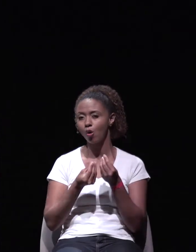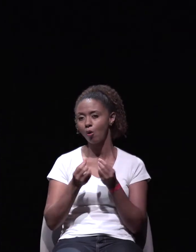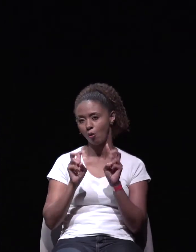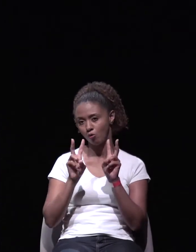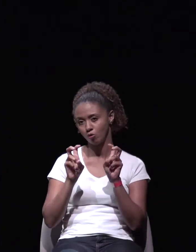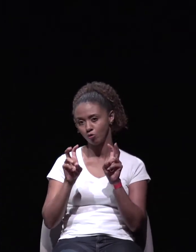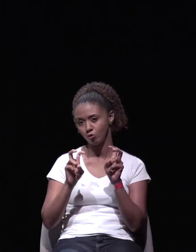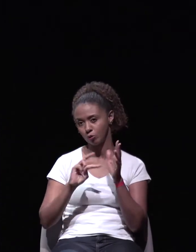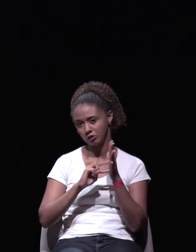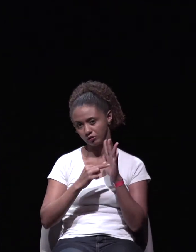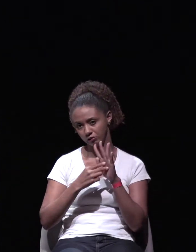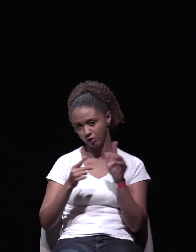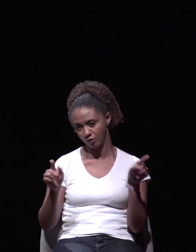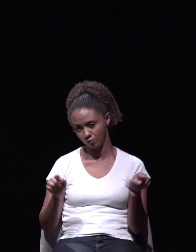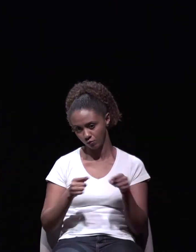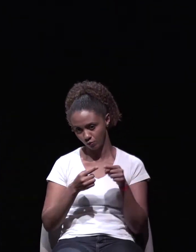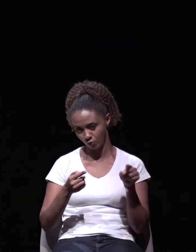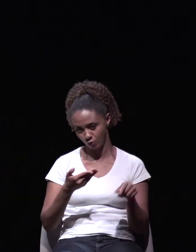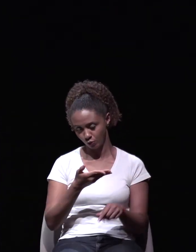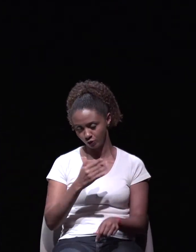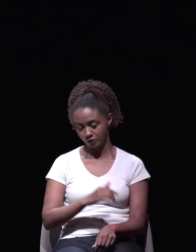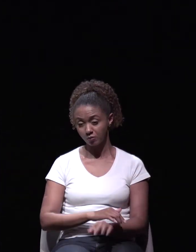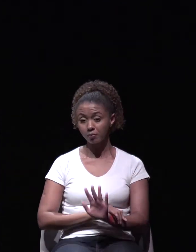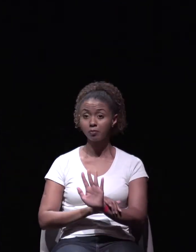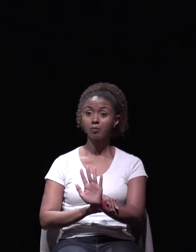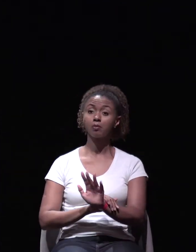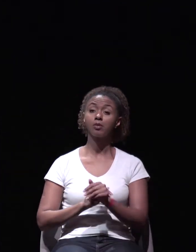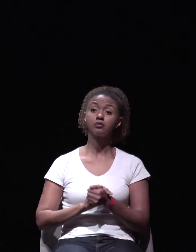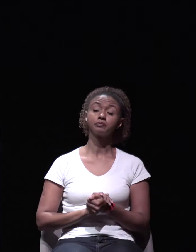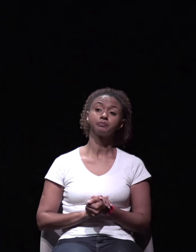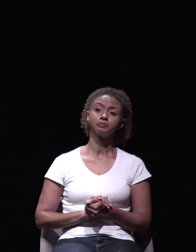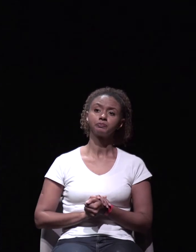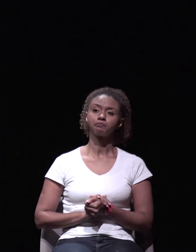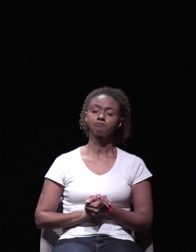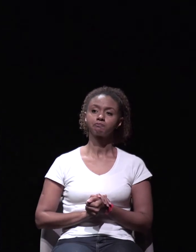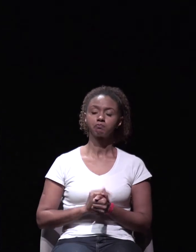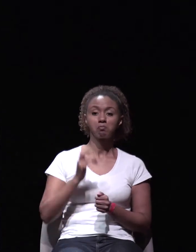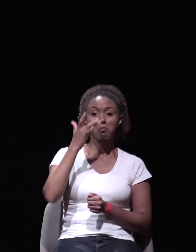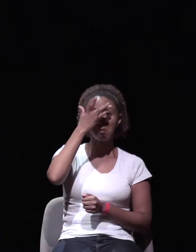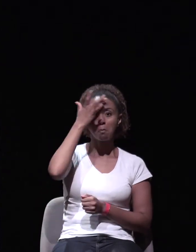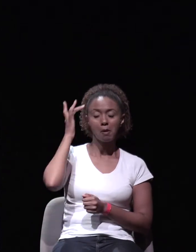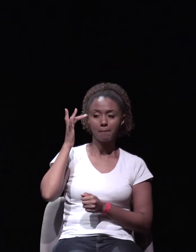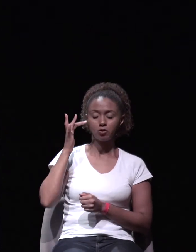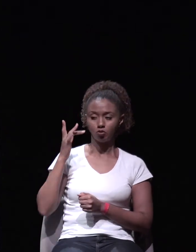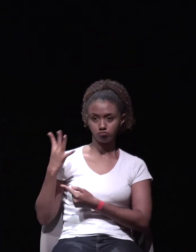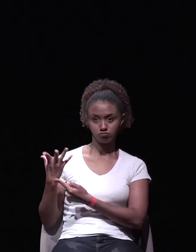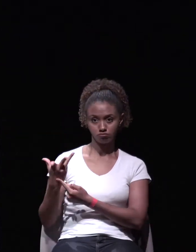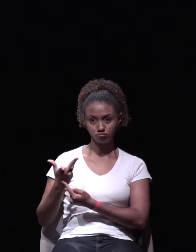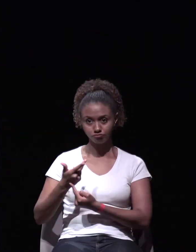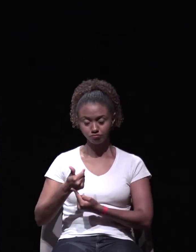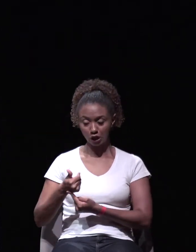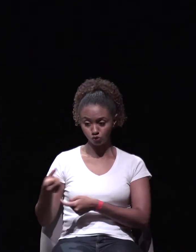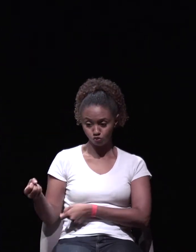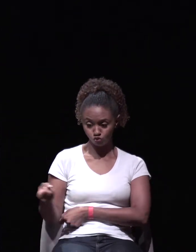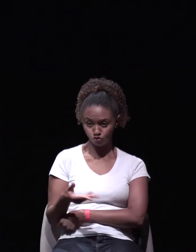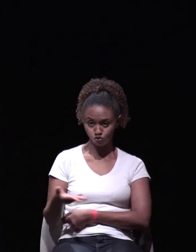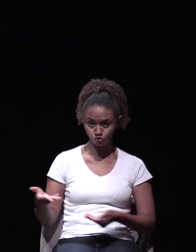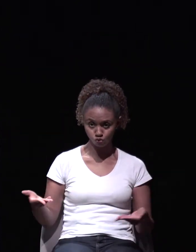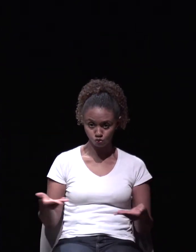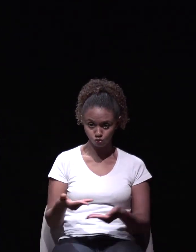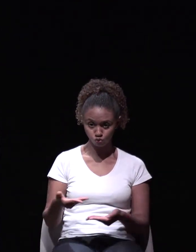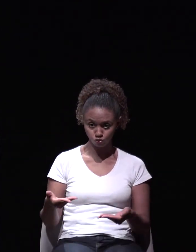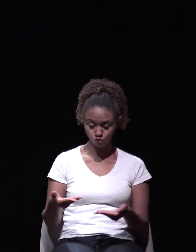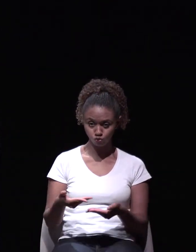da música, né? Bom, pensando aí em uma artista contemporânea